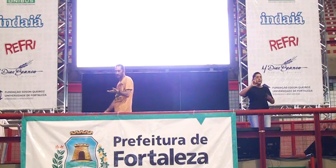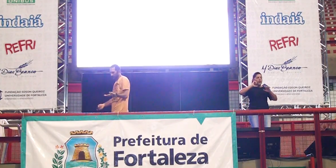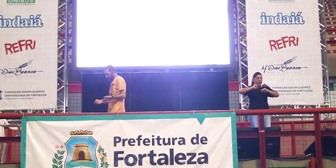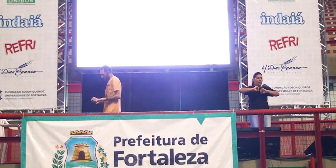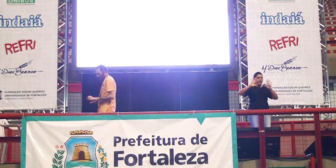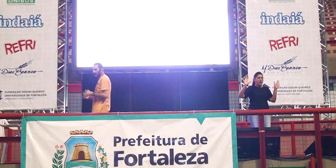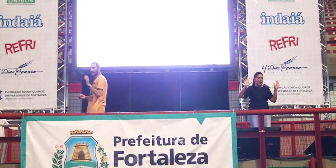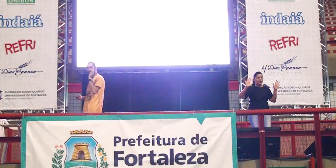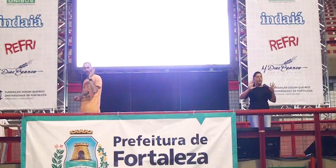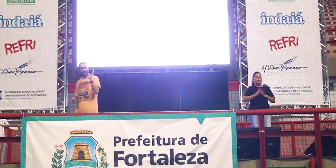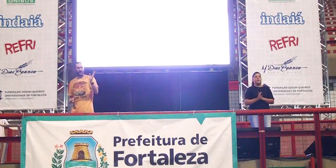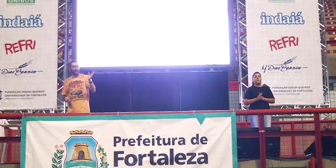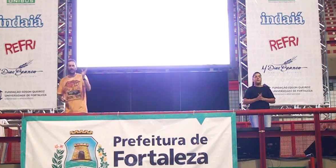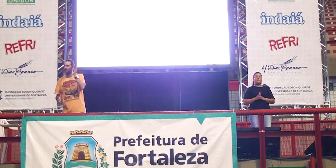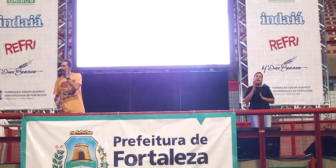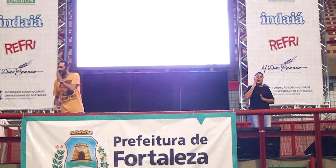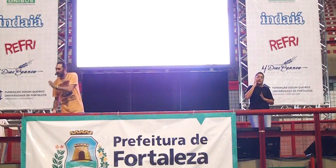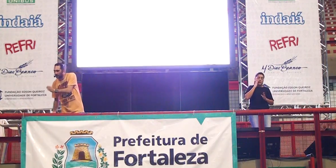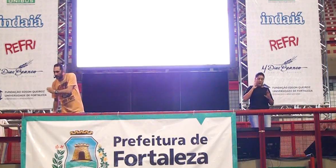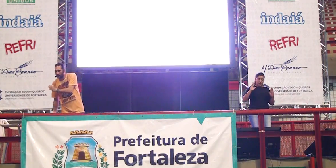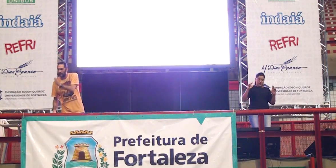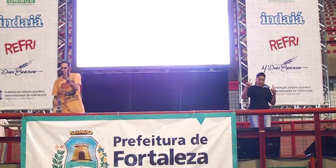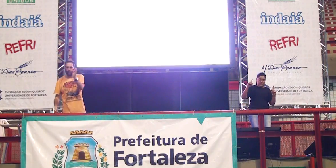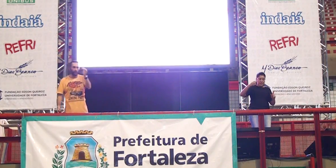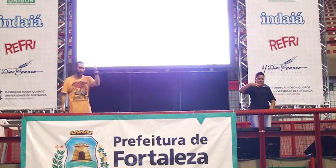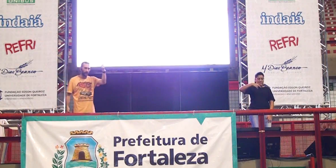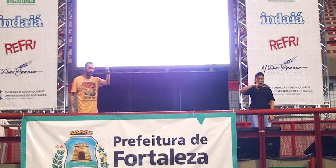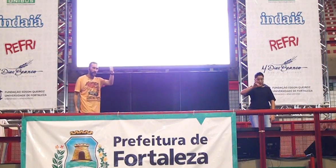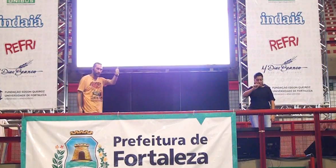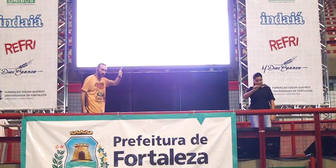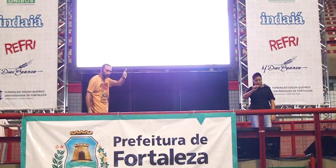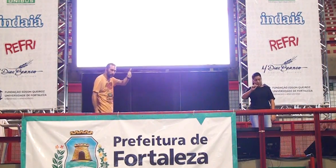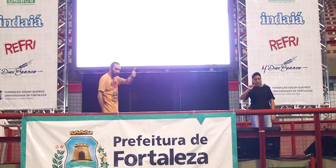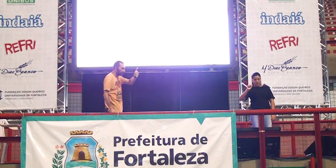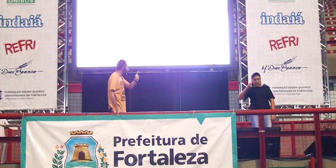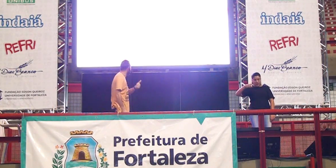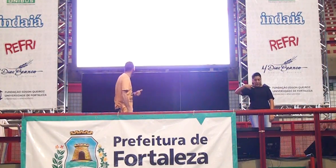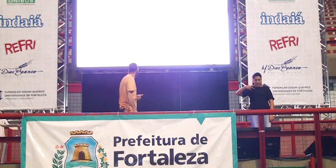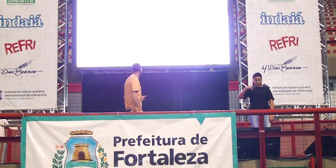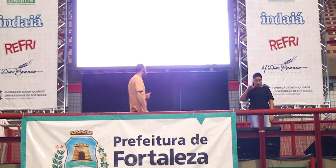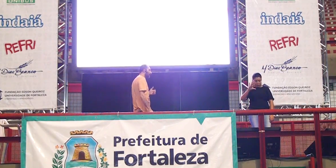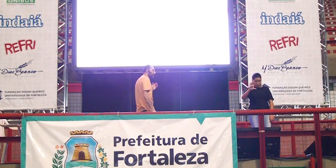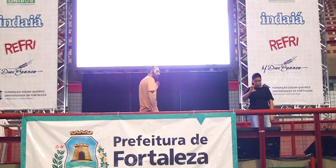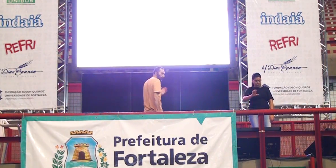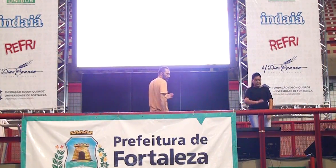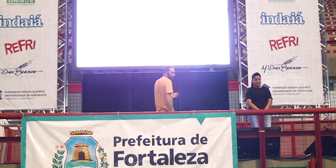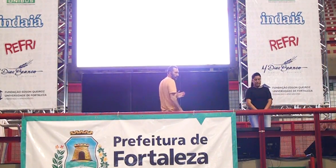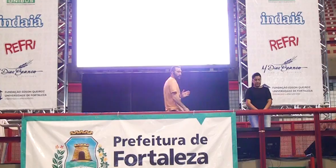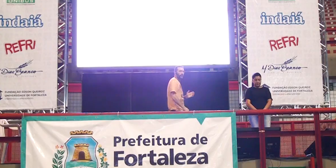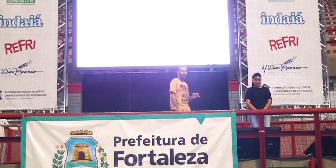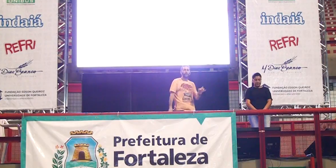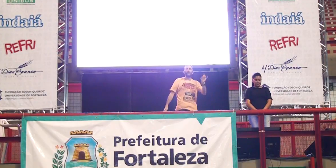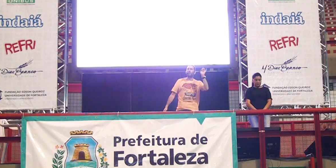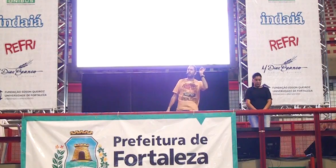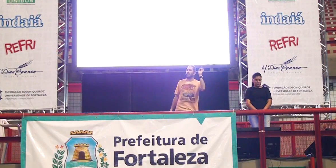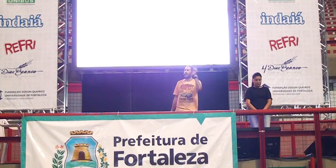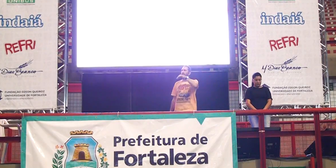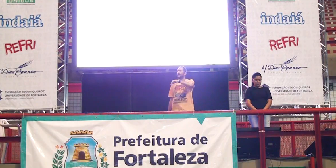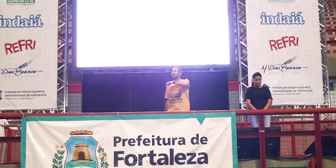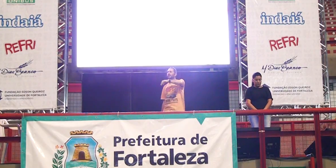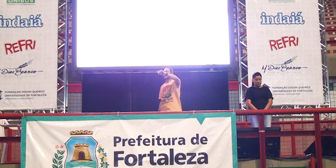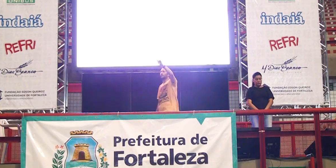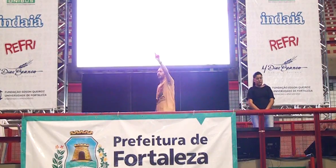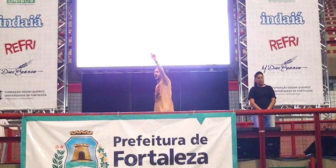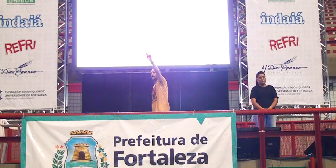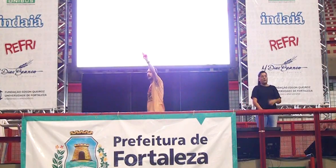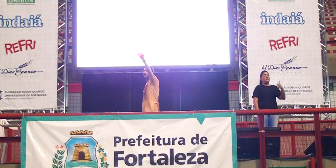gente? Entendemos a diferença entre média e amplitude? Tranquilo? Beleza? Pronto. Então, o primeiro